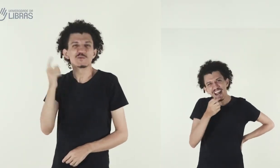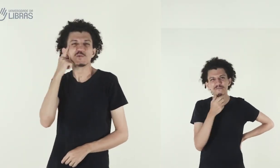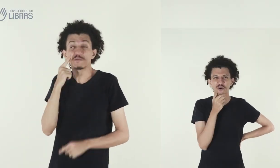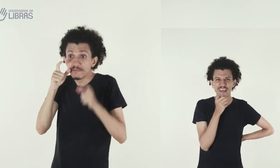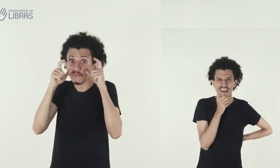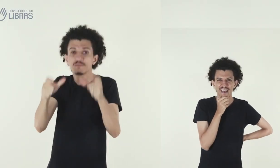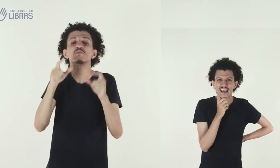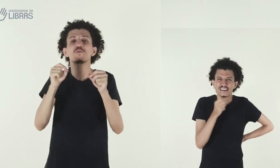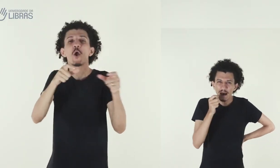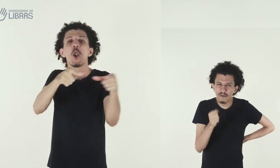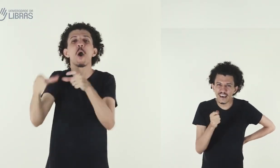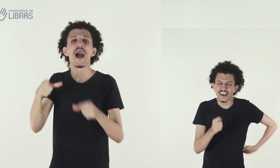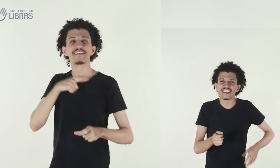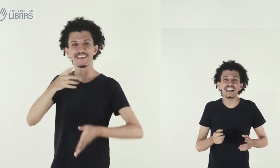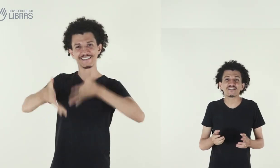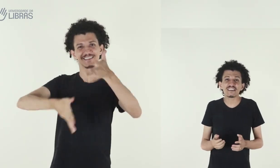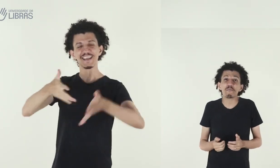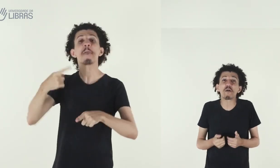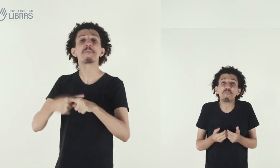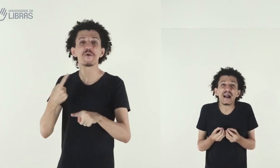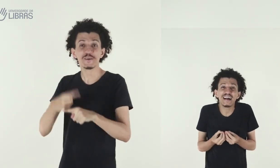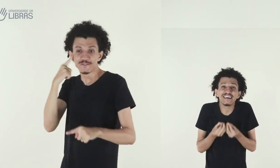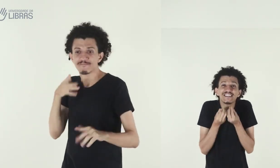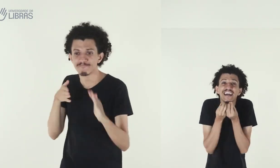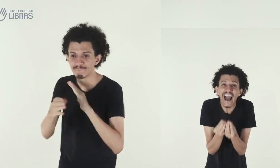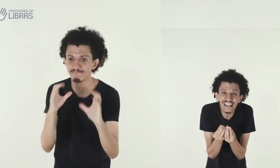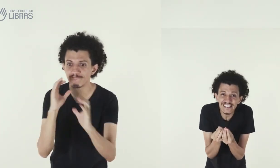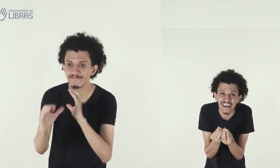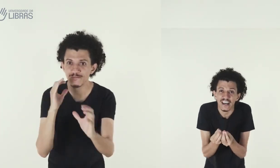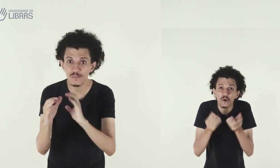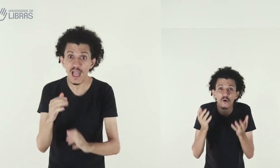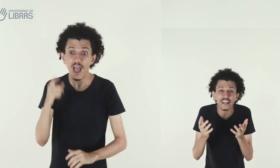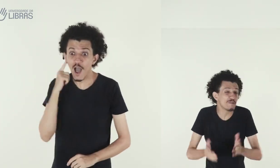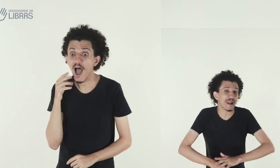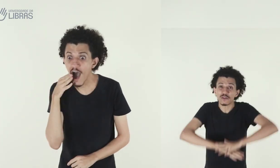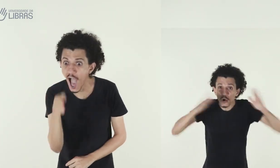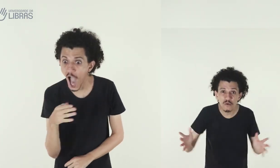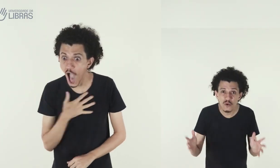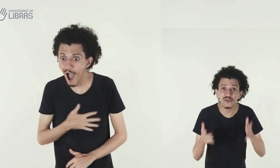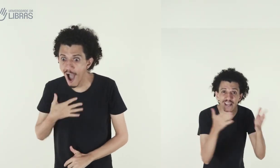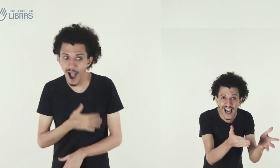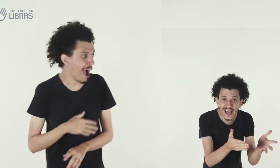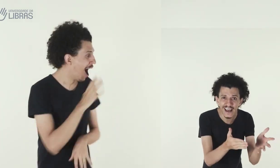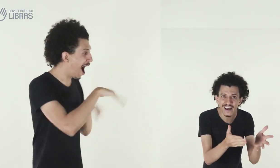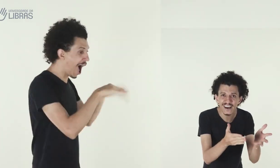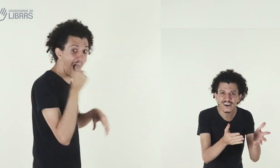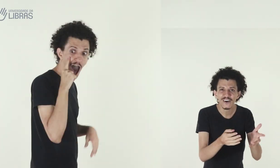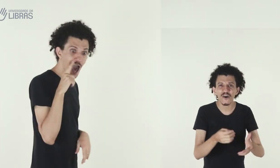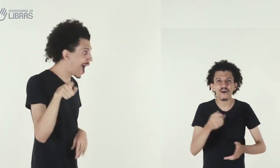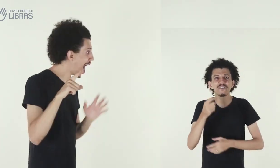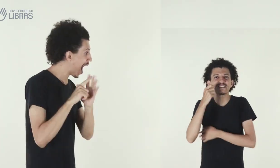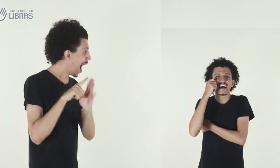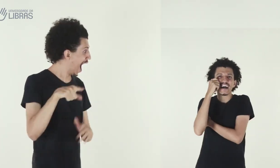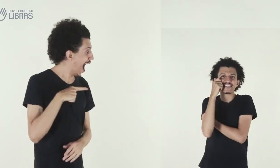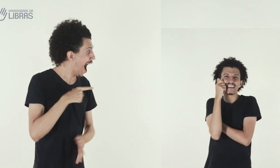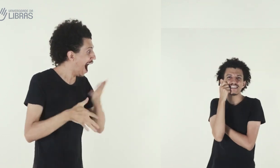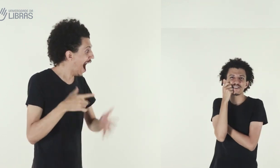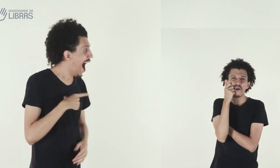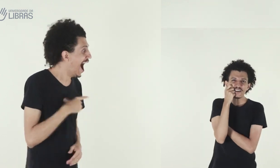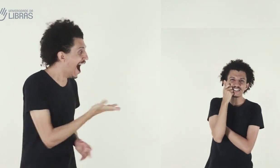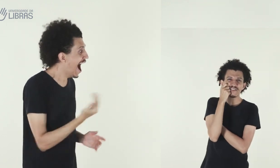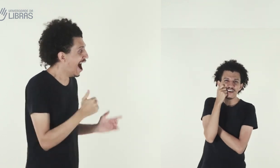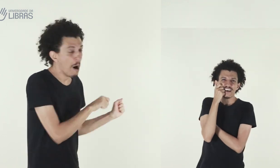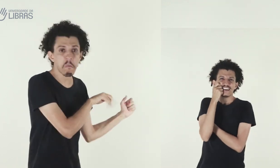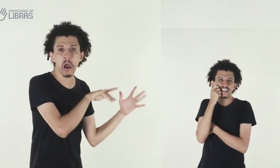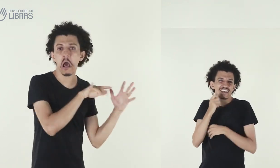Libras? Será por quê? Sabia que eles fazem propaganda de graça, contando para todo mundo ir lá? Ou você acha que